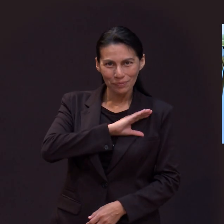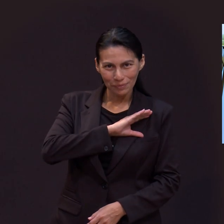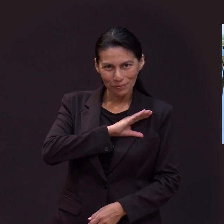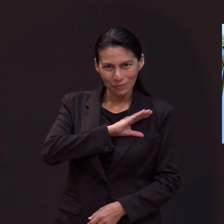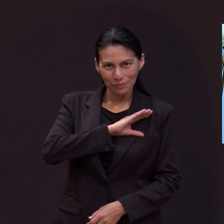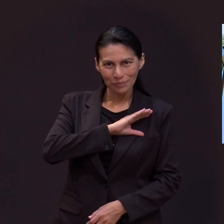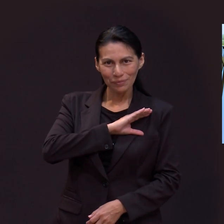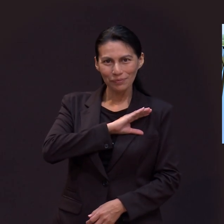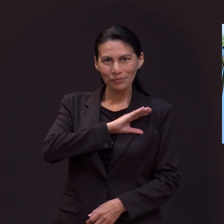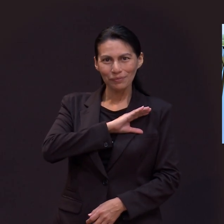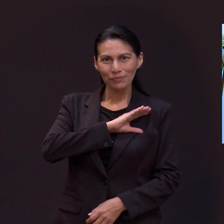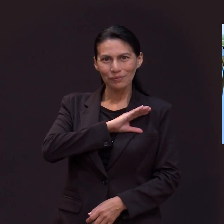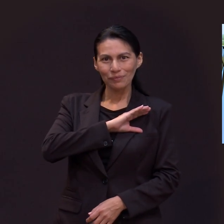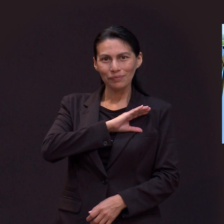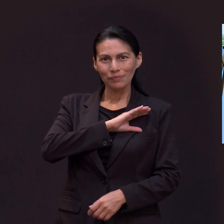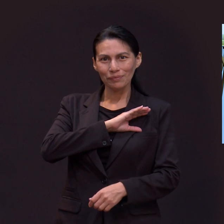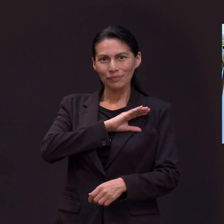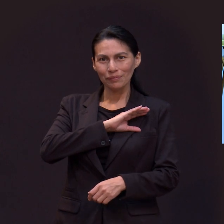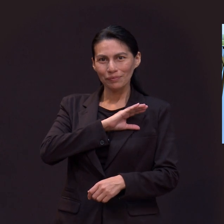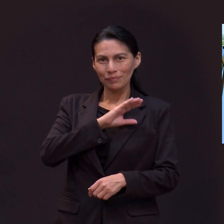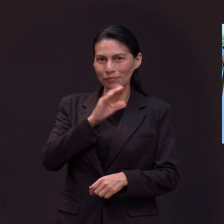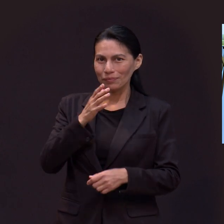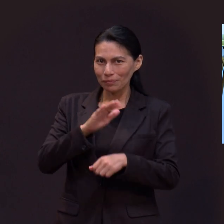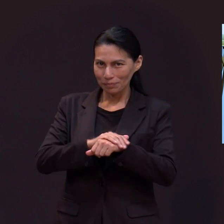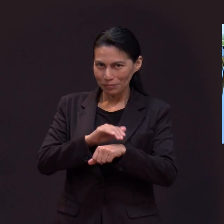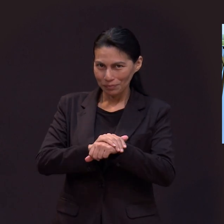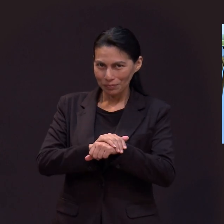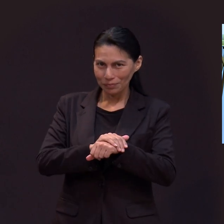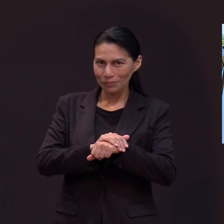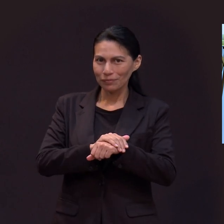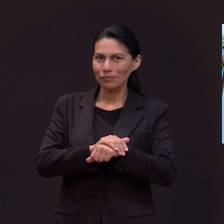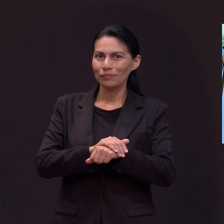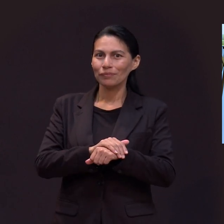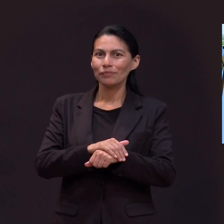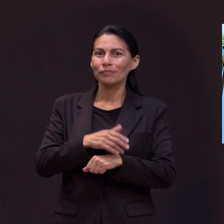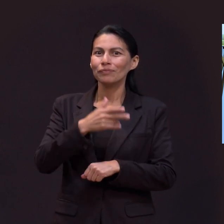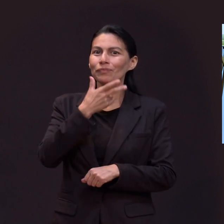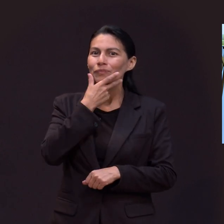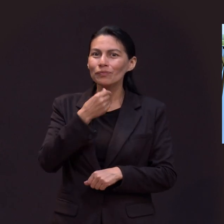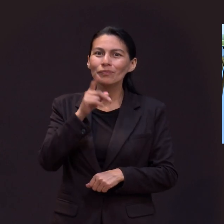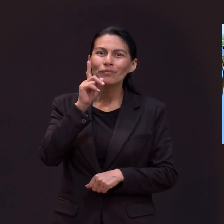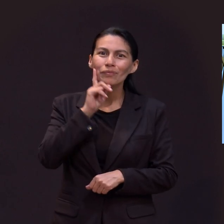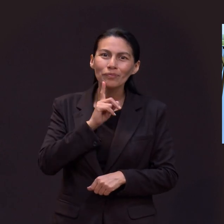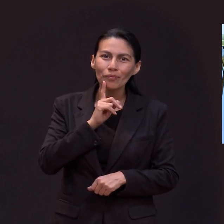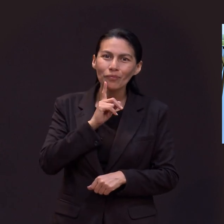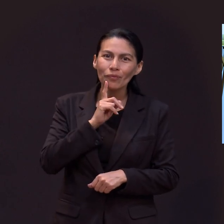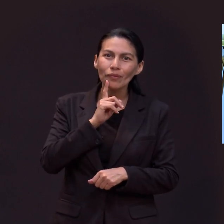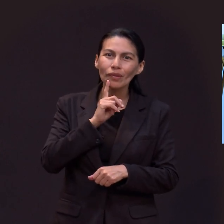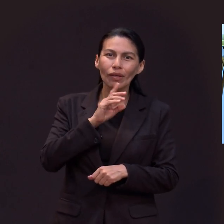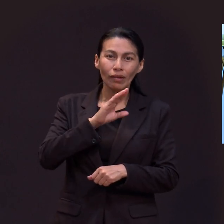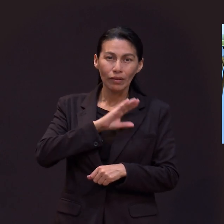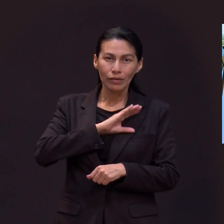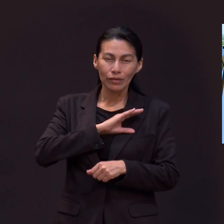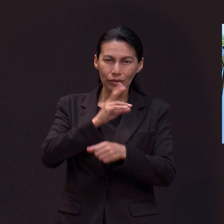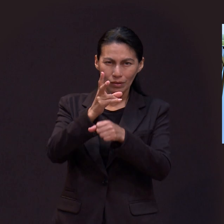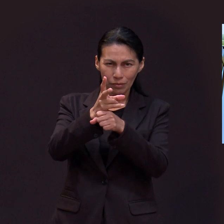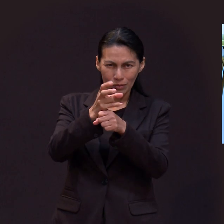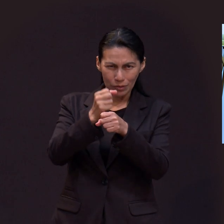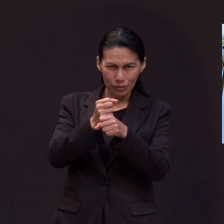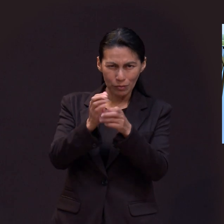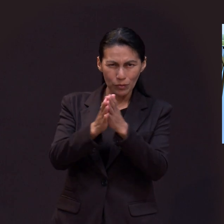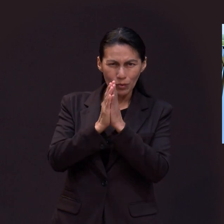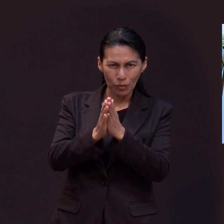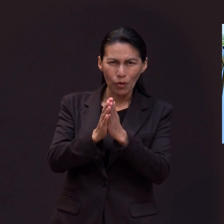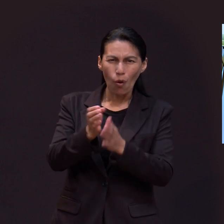queridos queridas les invito con mucho mucho cariño a